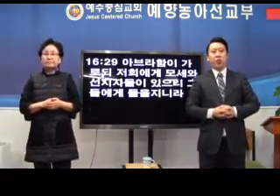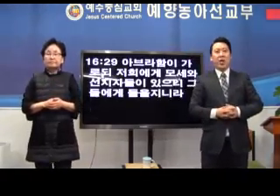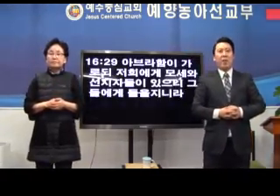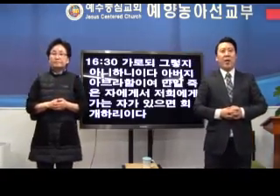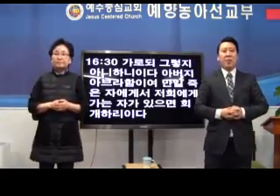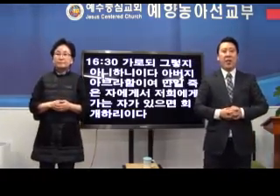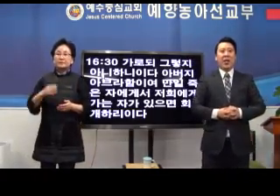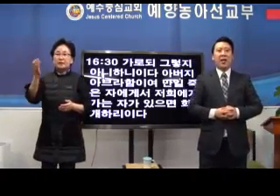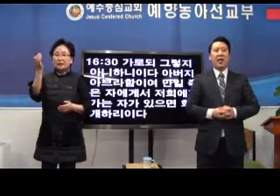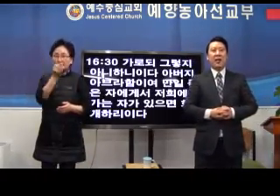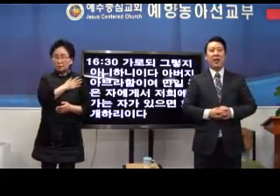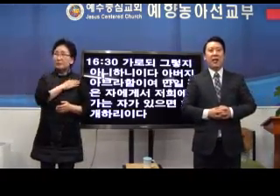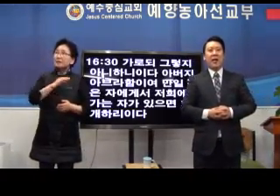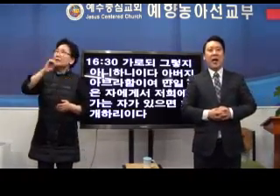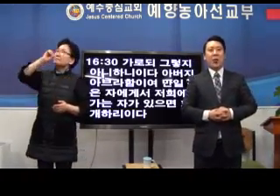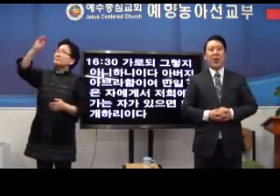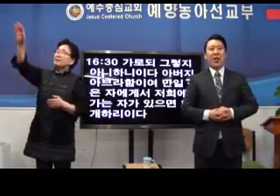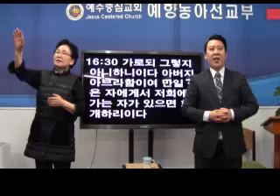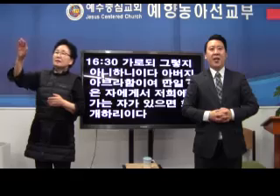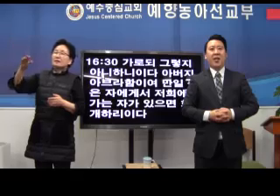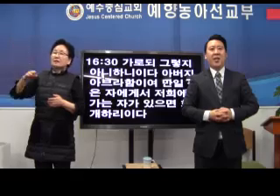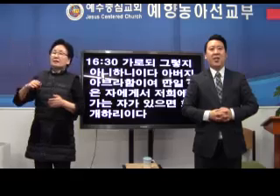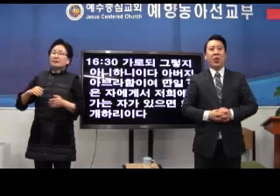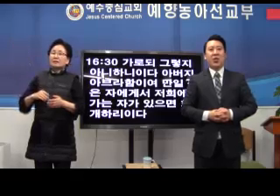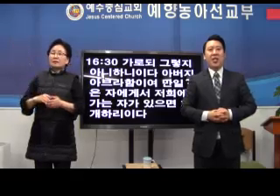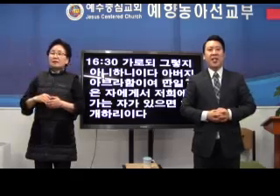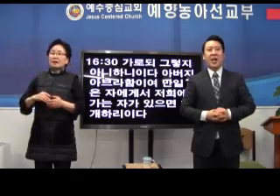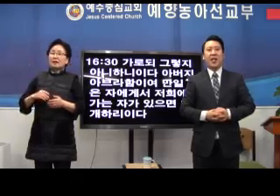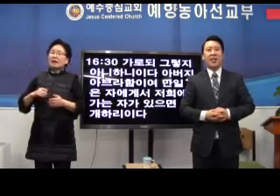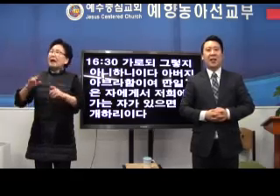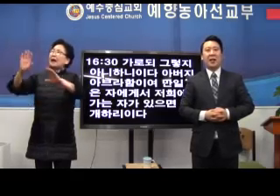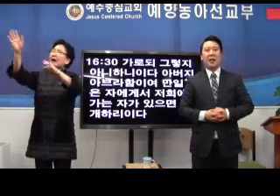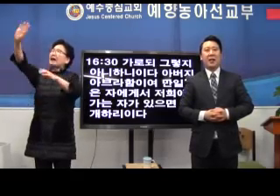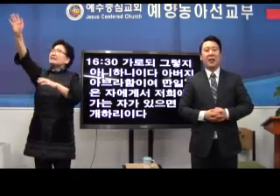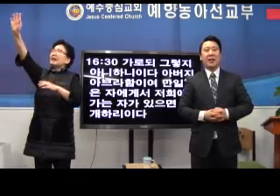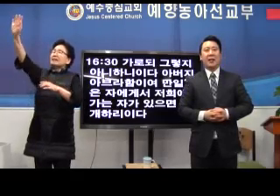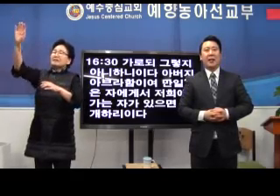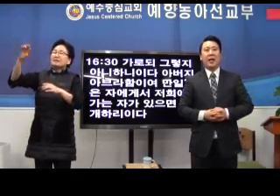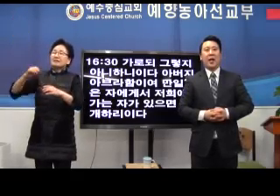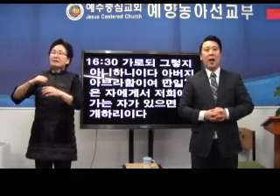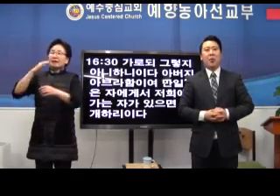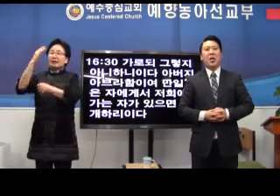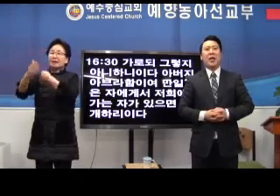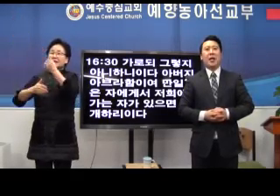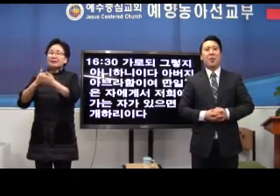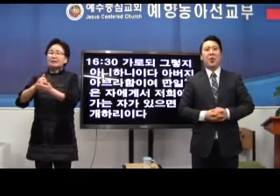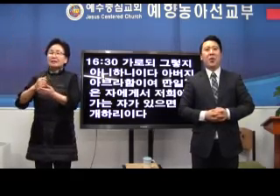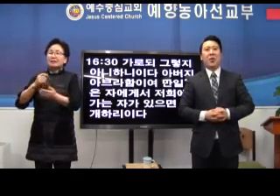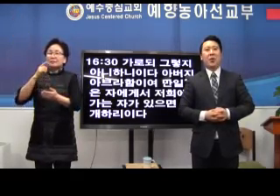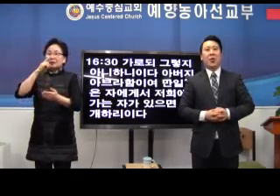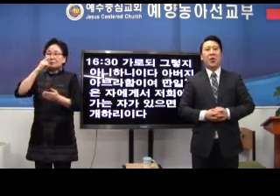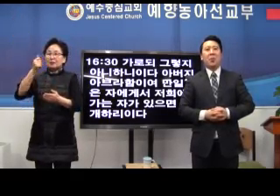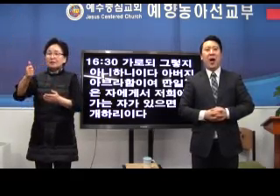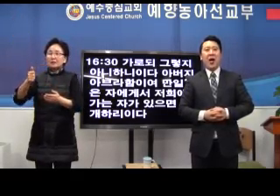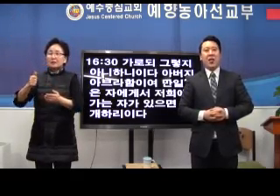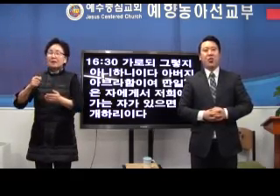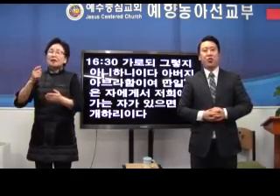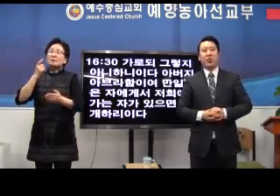부자가 말합니다. 가로되 그렇지 아니하나이다. 아버지 하나님이여, 만일 죽은